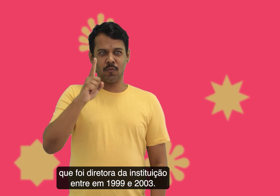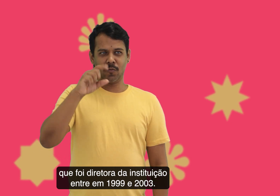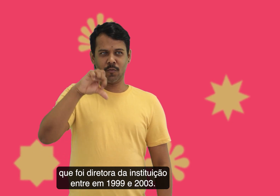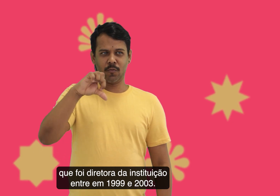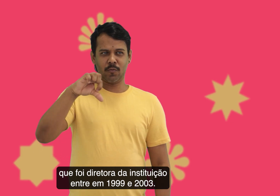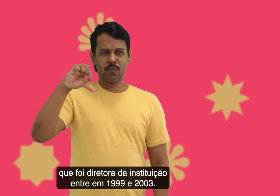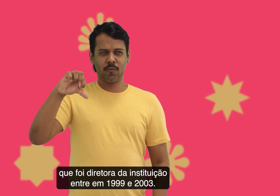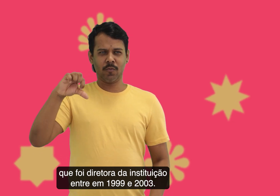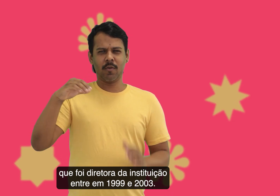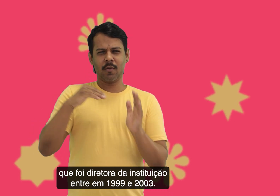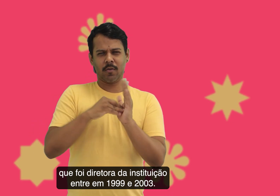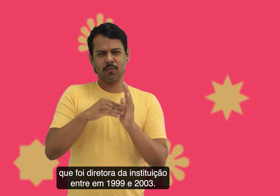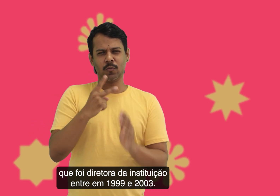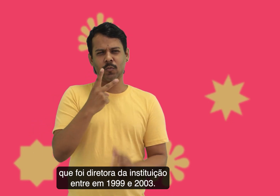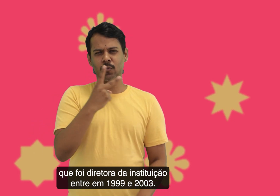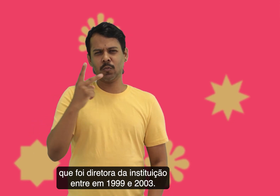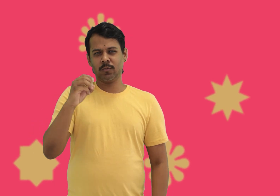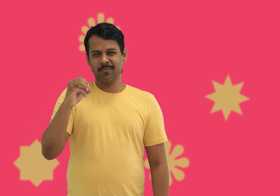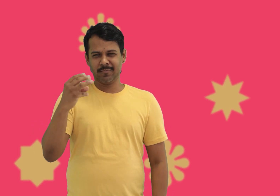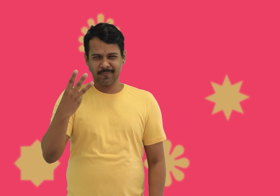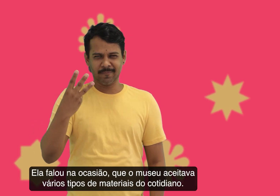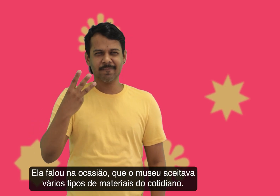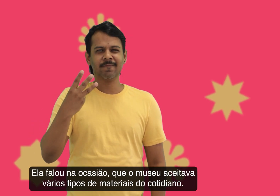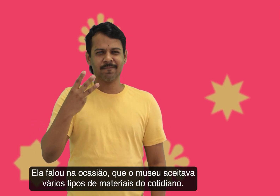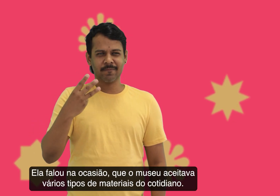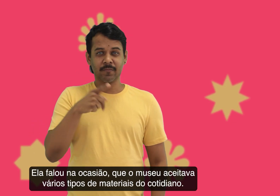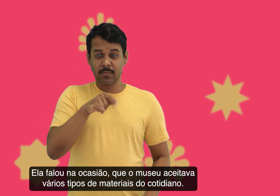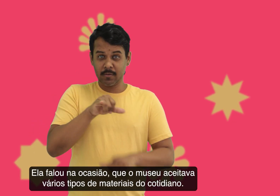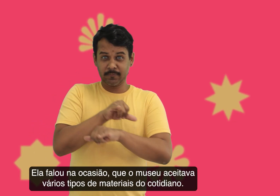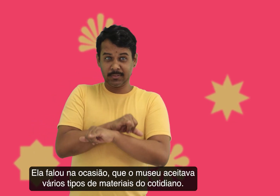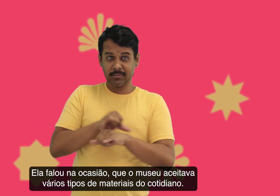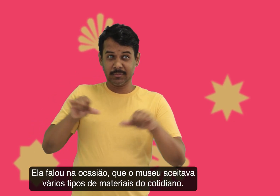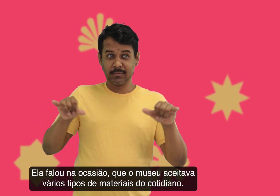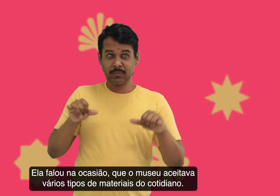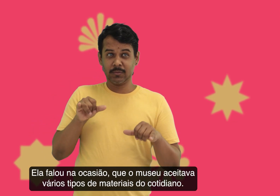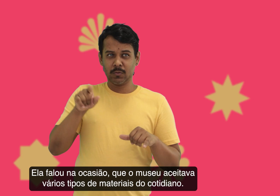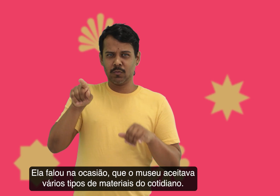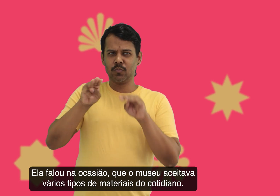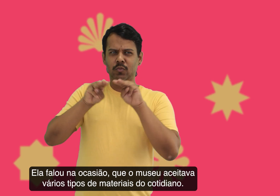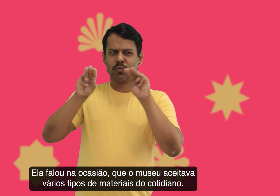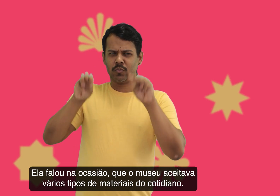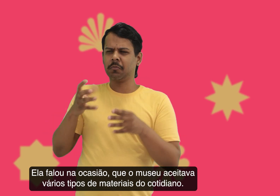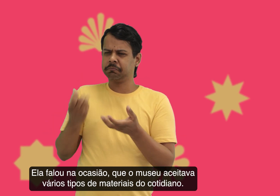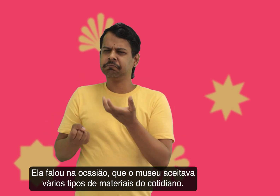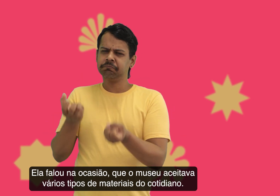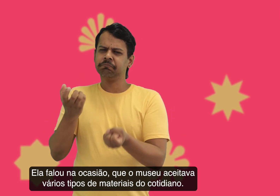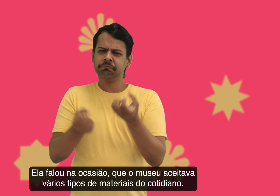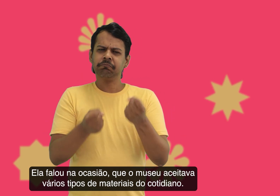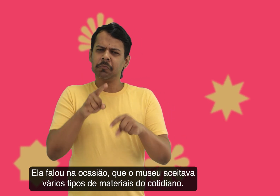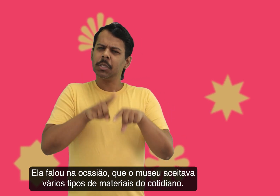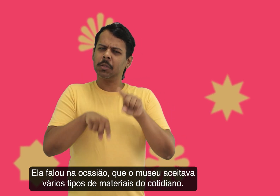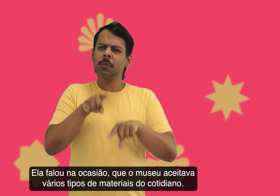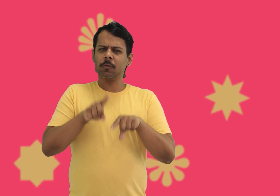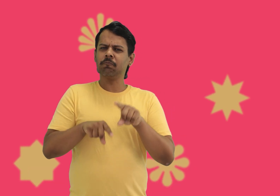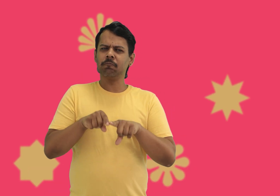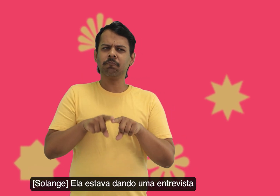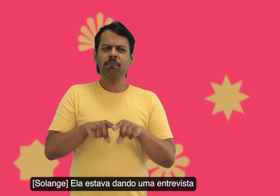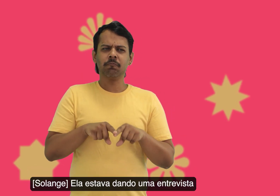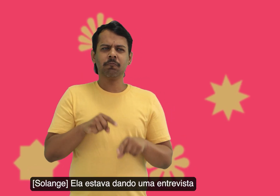entre 1999 e 2003. Ela falou na ocasião que o museu aceitava vários tipos de materiais do cotidiano. Ela